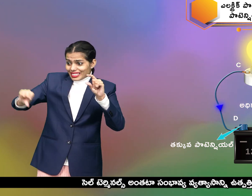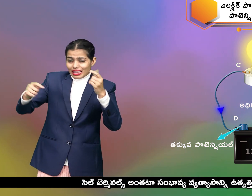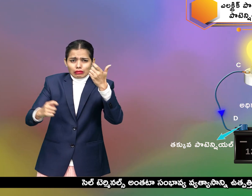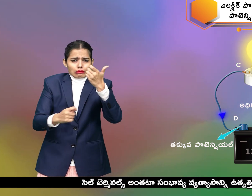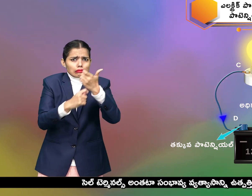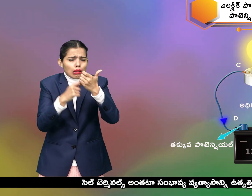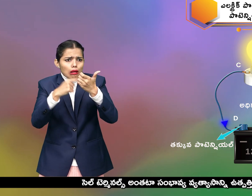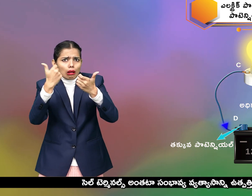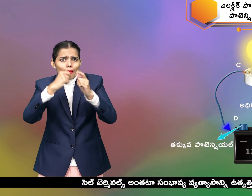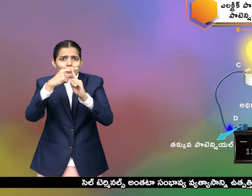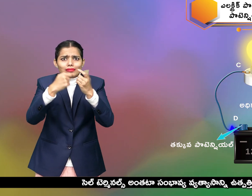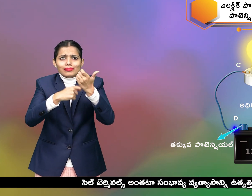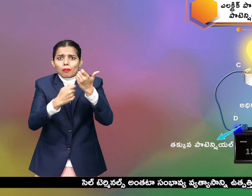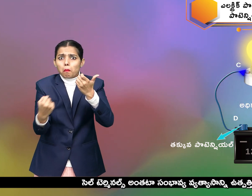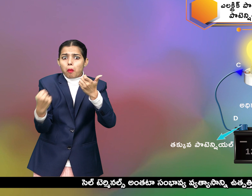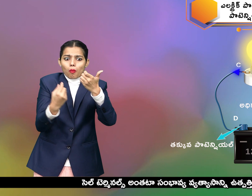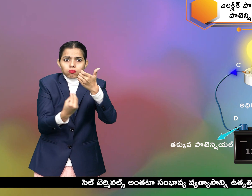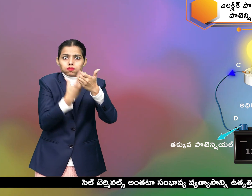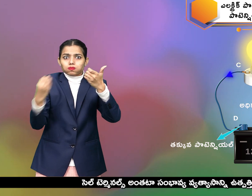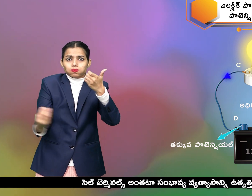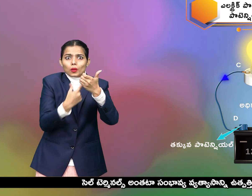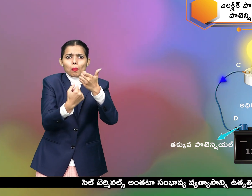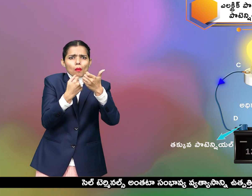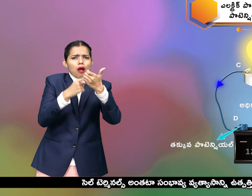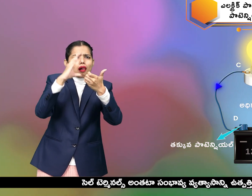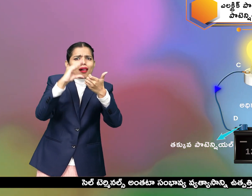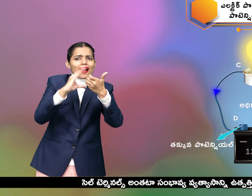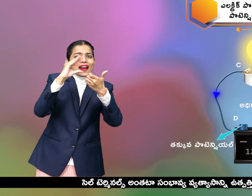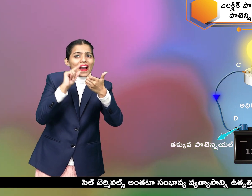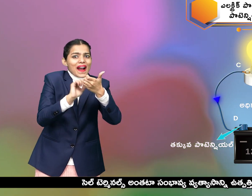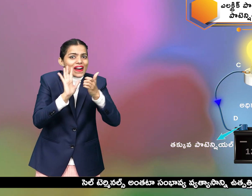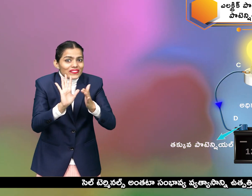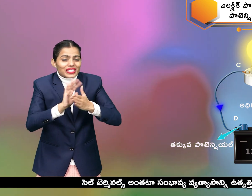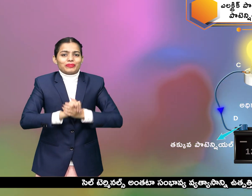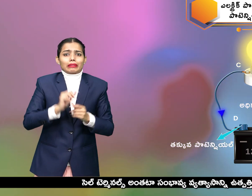సెల్ టెర్మినల్స్ అంతటా సంభావ్య వ్యత్యాసాన్ని ఉత్పత్తి చేస్తుంది.